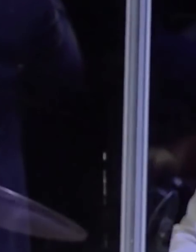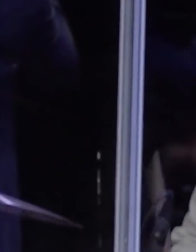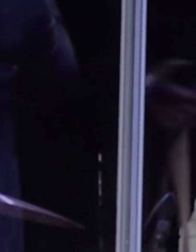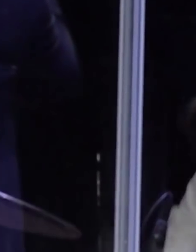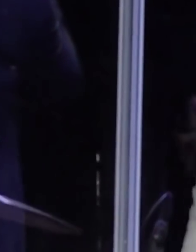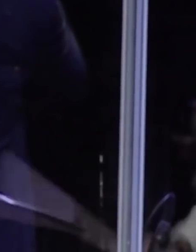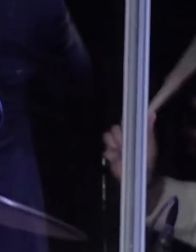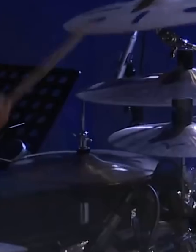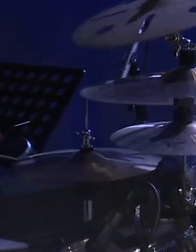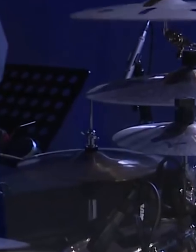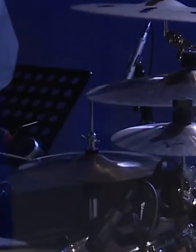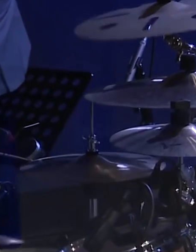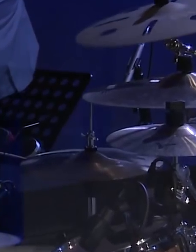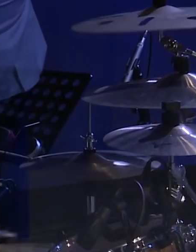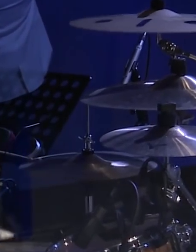mengalir